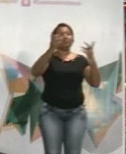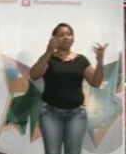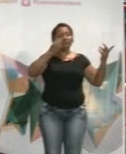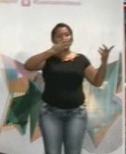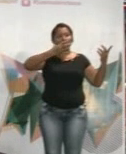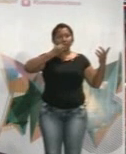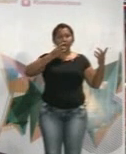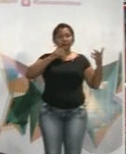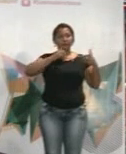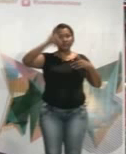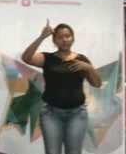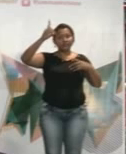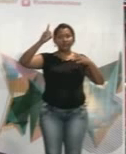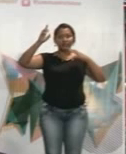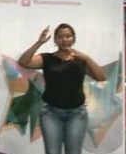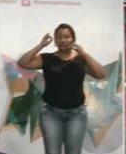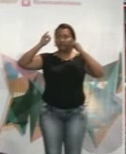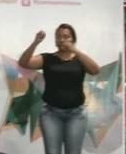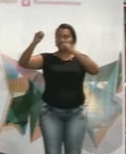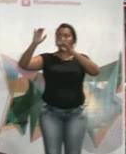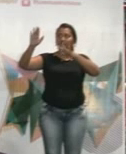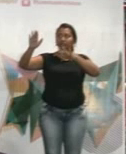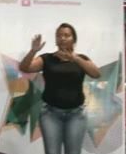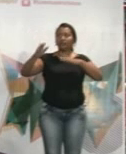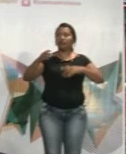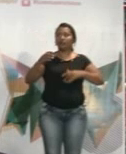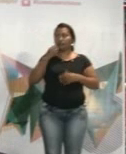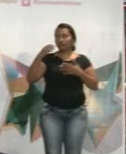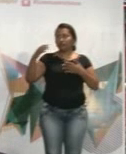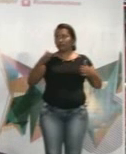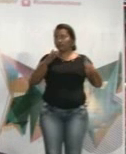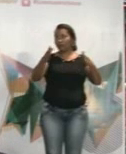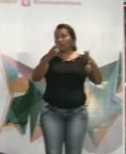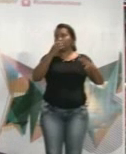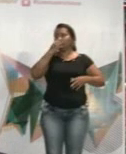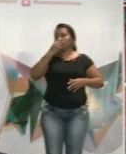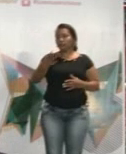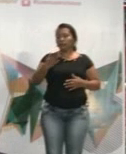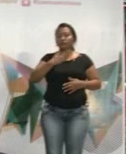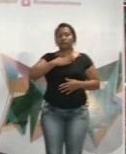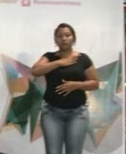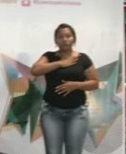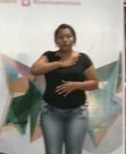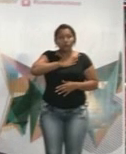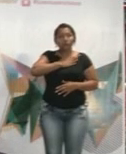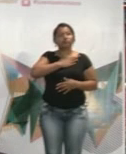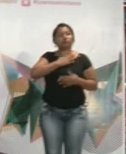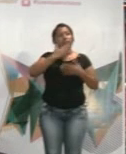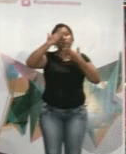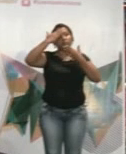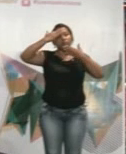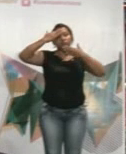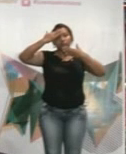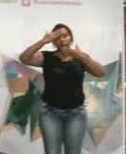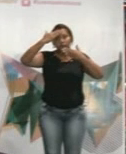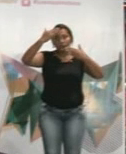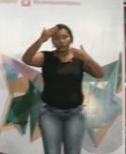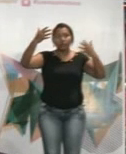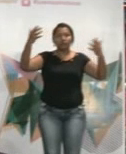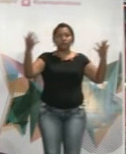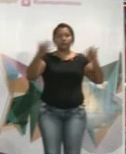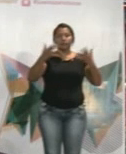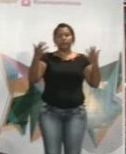acontecer, é como se Deus falasse comigo, para dizer, aqui é o caminho mesmo. Então eu sou muito grato a vocês pelo dia de hoje.